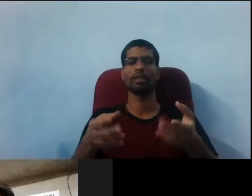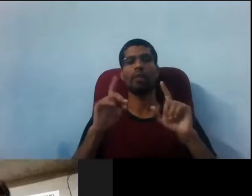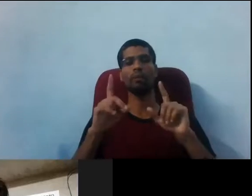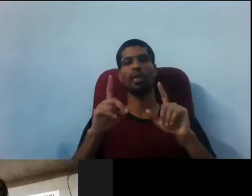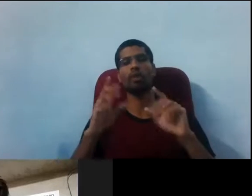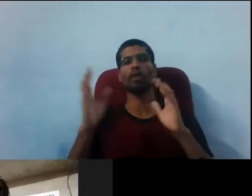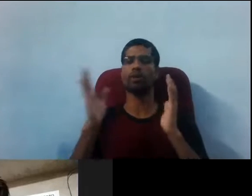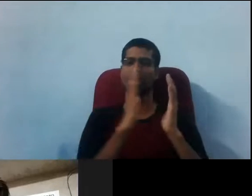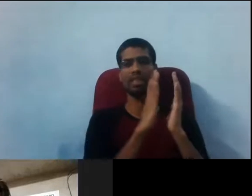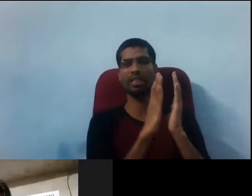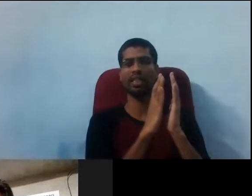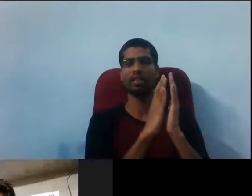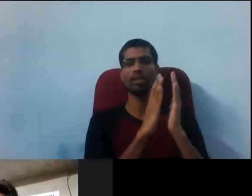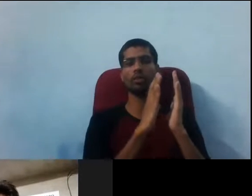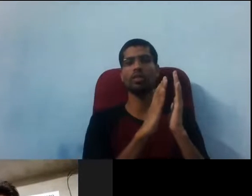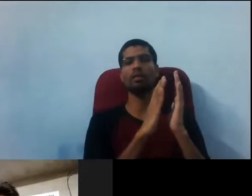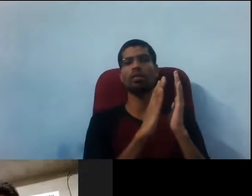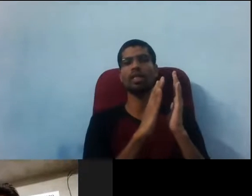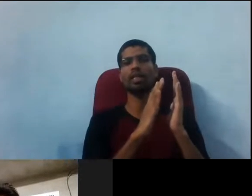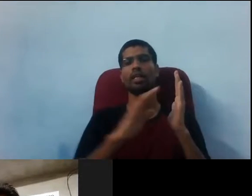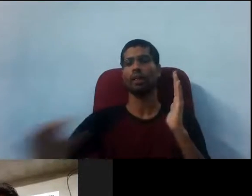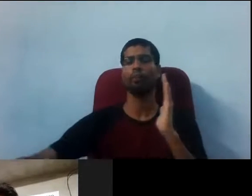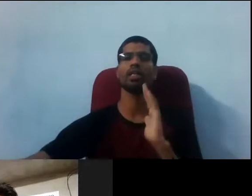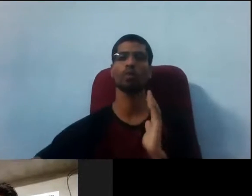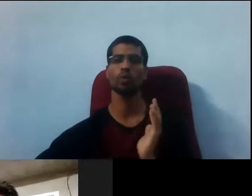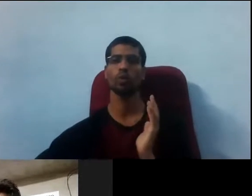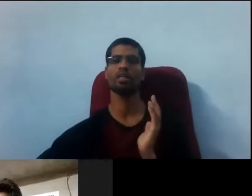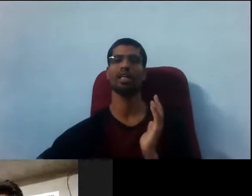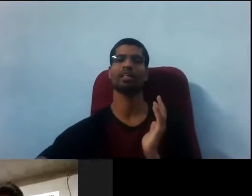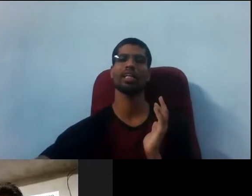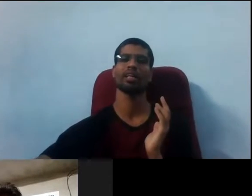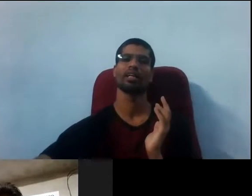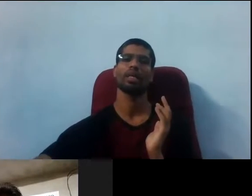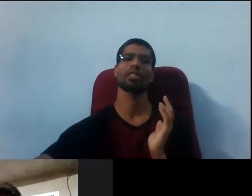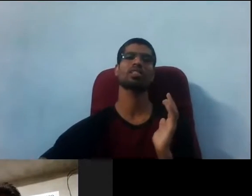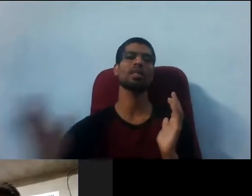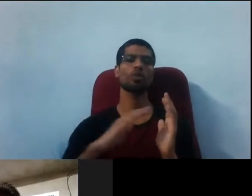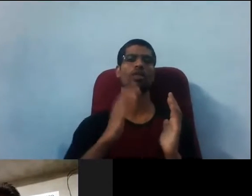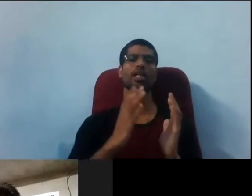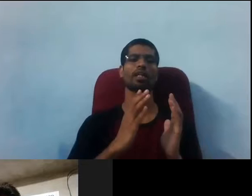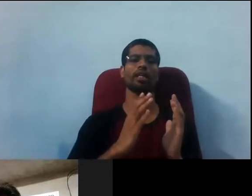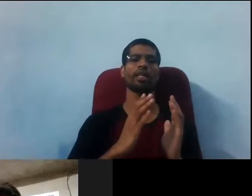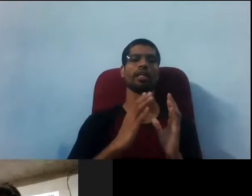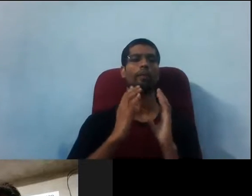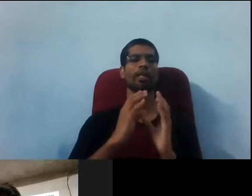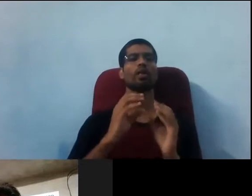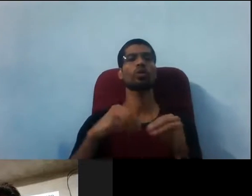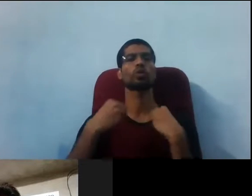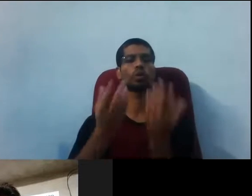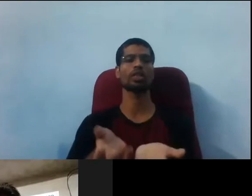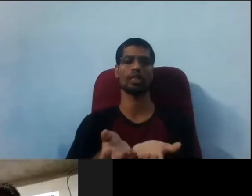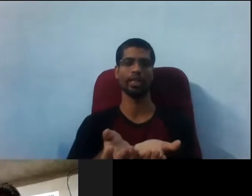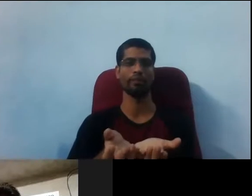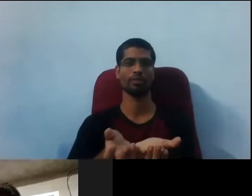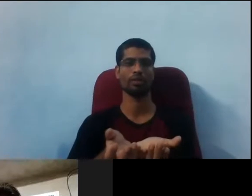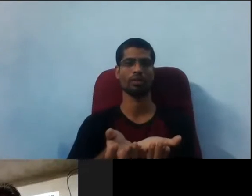है, पहले मेटल को हम लोग कॉन्सेंट्रेट किए, दूसरा हम लोग क्या किए, मेटल को ओर से अलग किए, अभी तीसरा हम लोग को क्या करना है, मेटल को